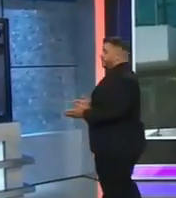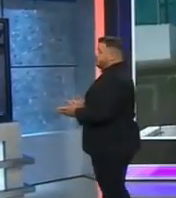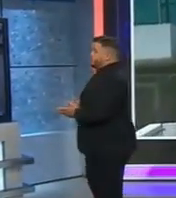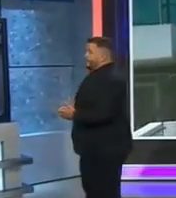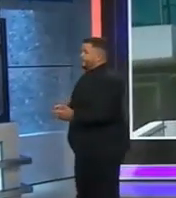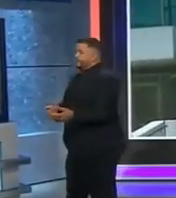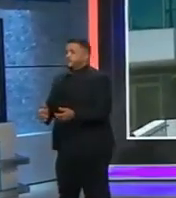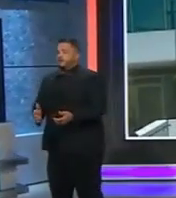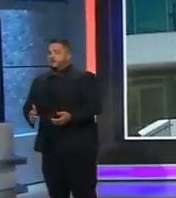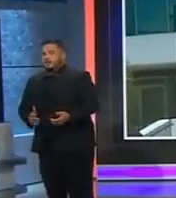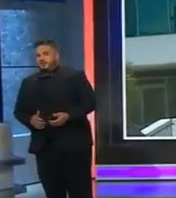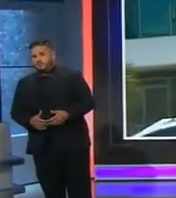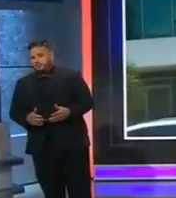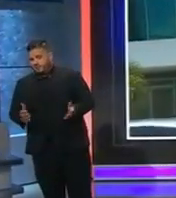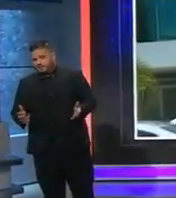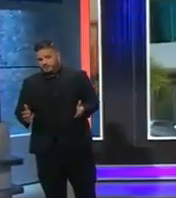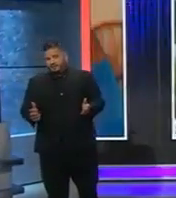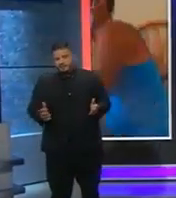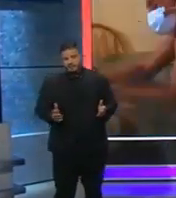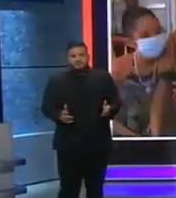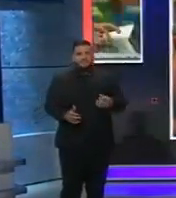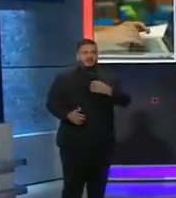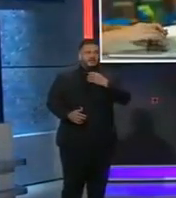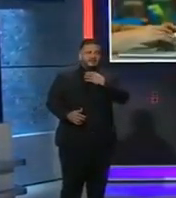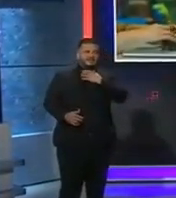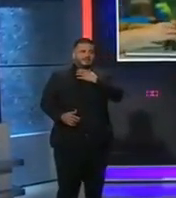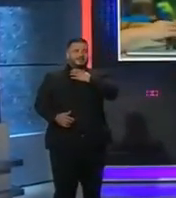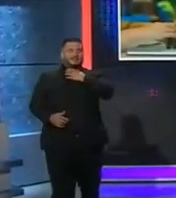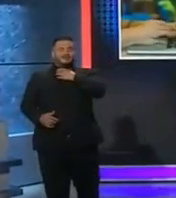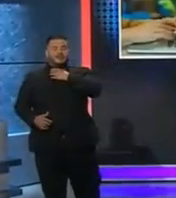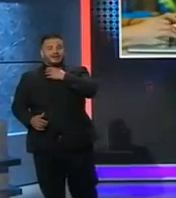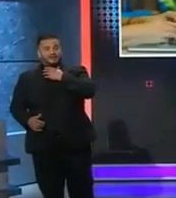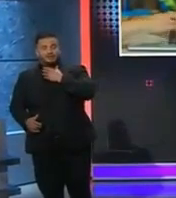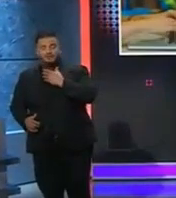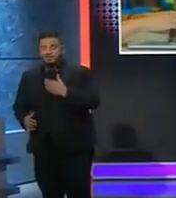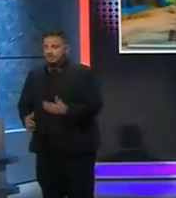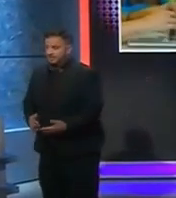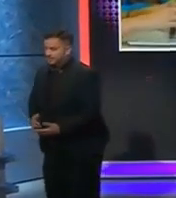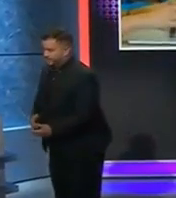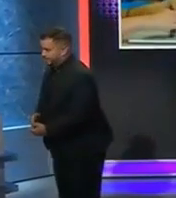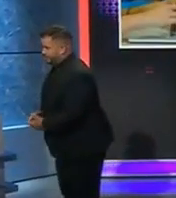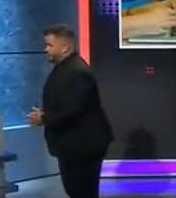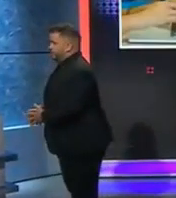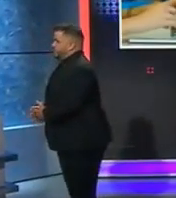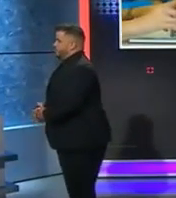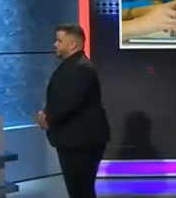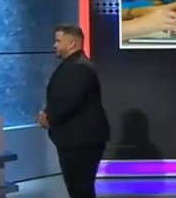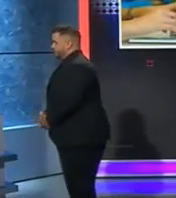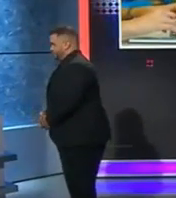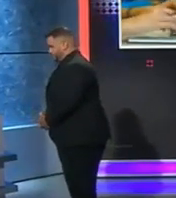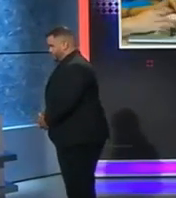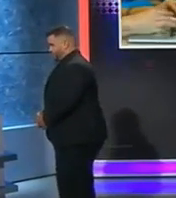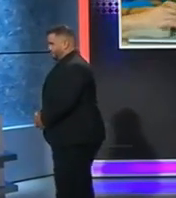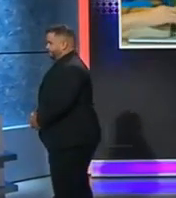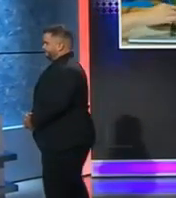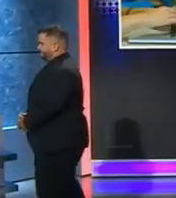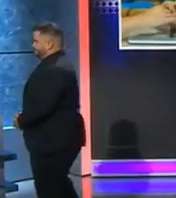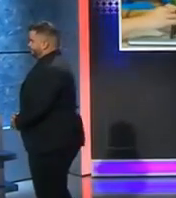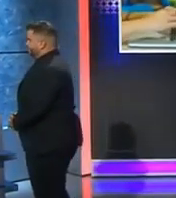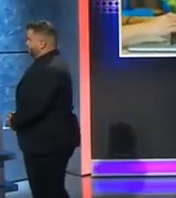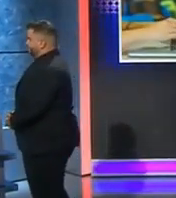darle crédito porque siempre que lo llamamos nos da la entrevista y honestamente eso es bien raro. Así que muchas gracias, secretario, por estar con nosotros. Buenas